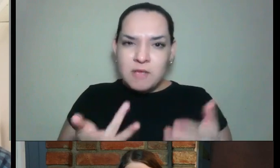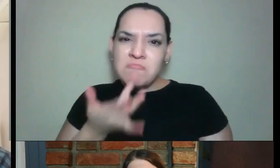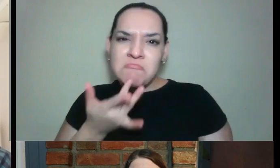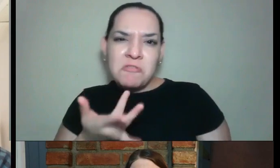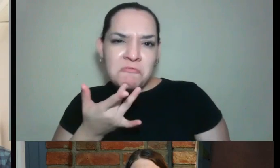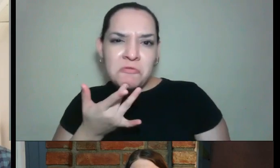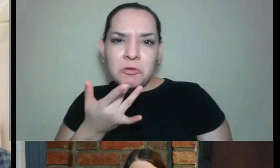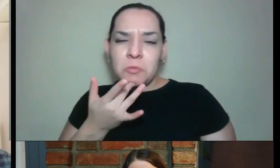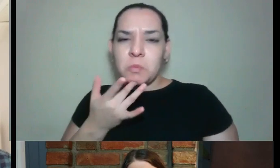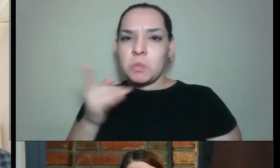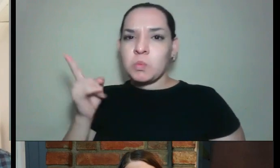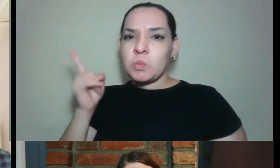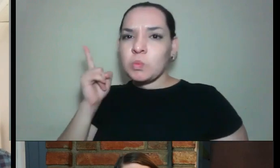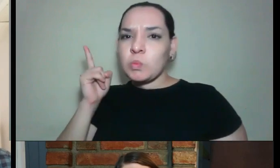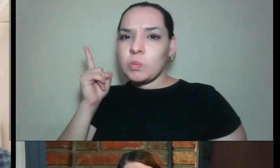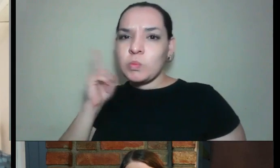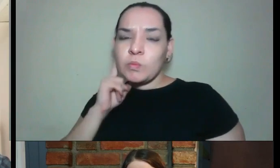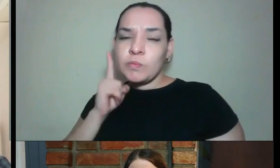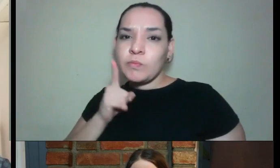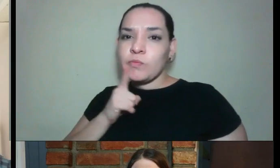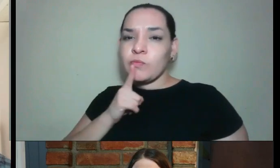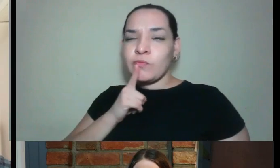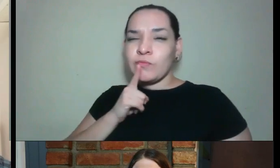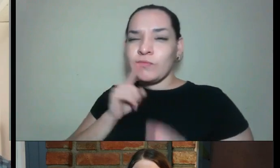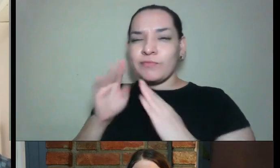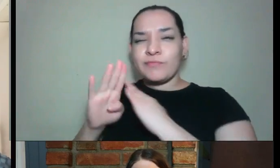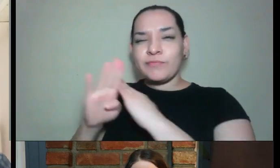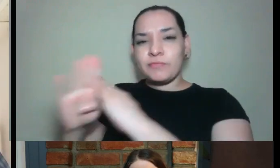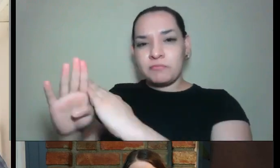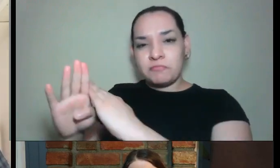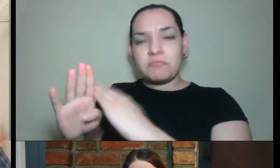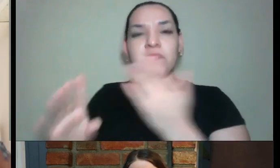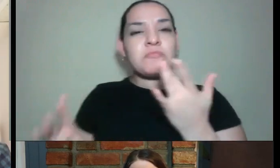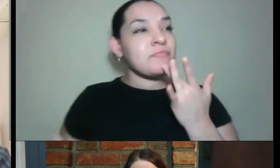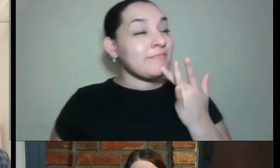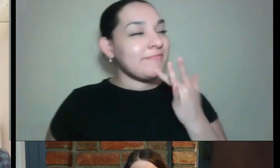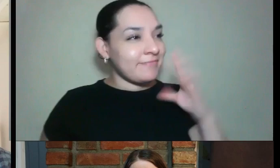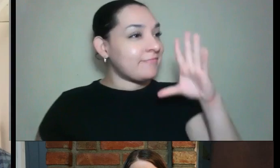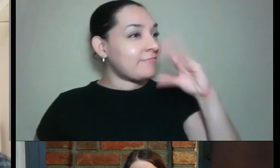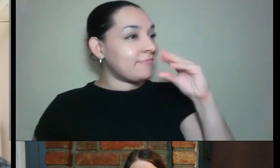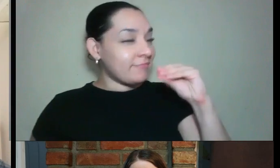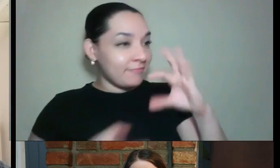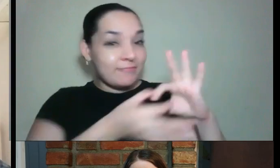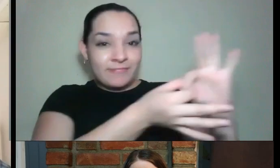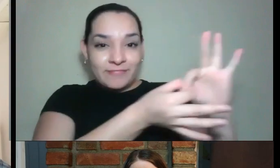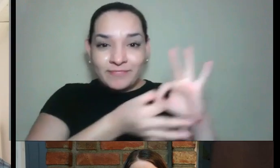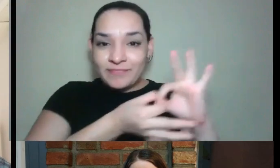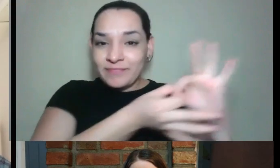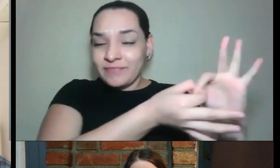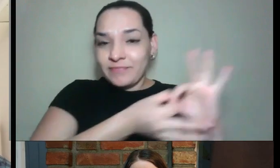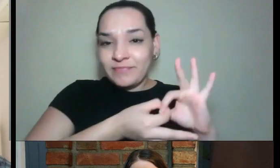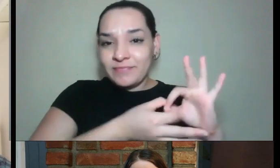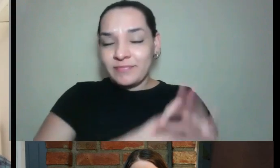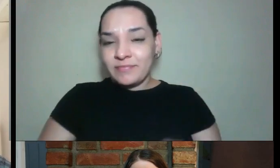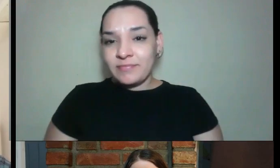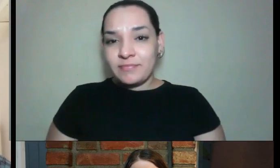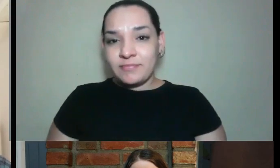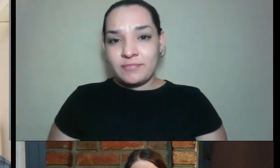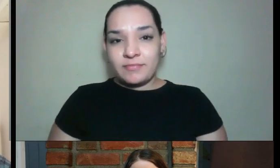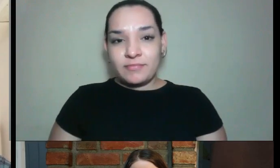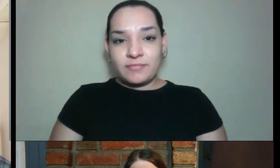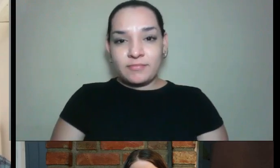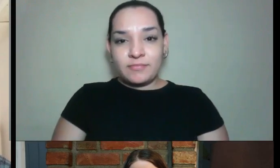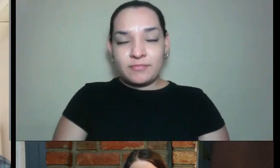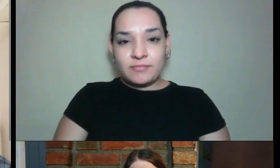muchas veces suelen seguir por ese camino de comunicarse con las personas que siempre han